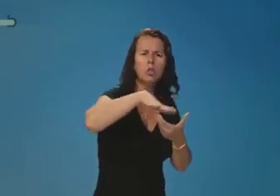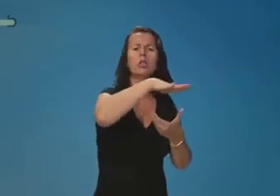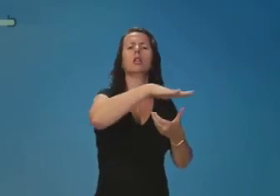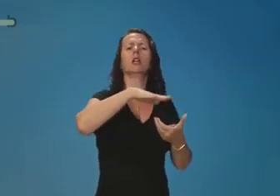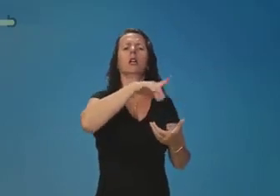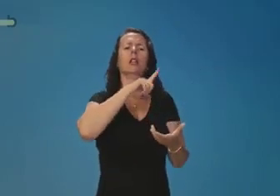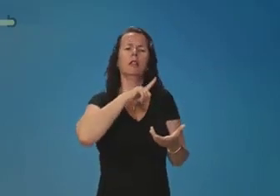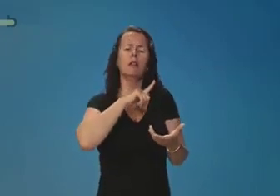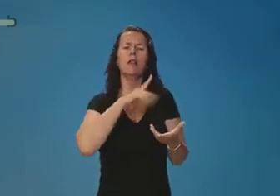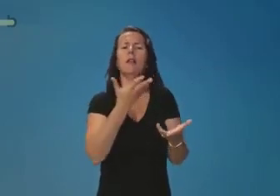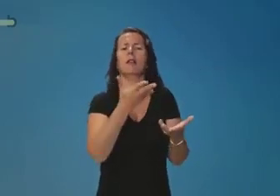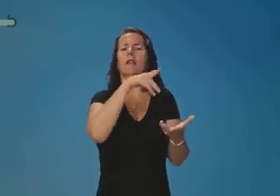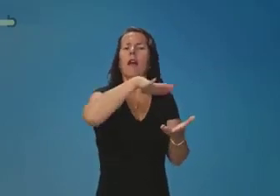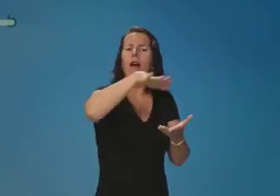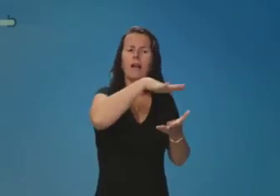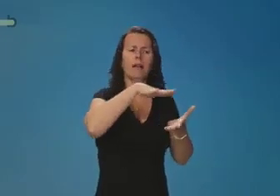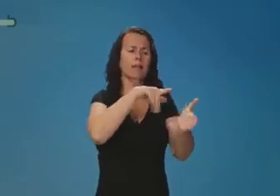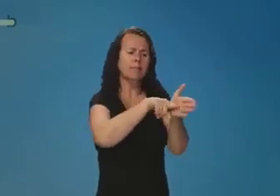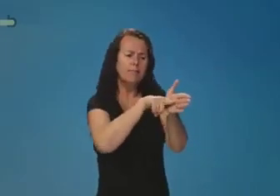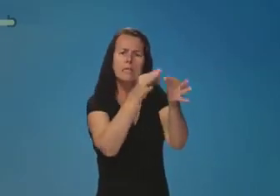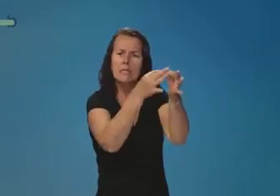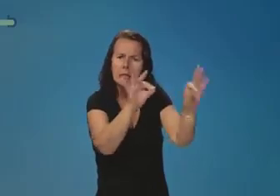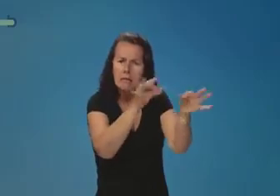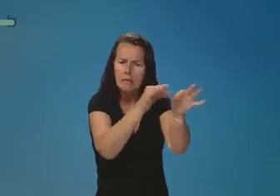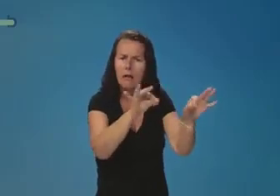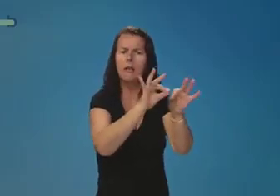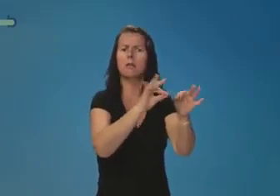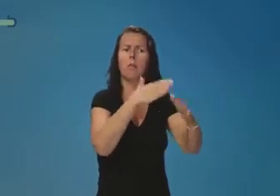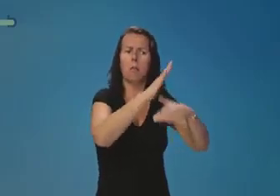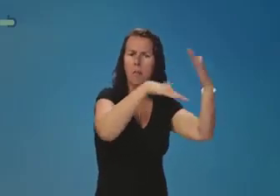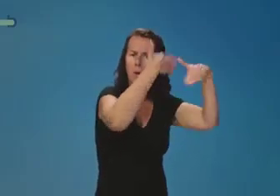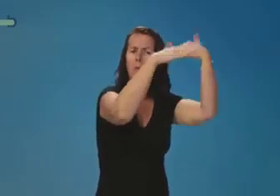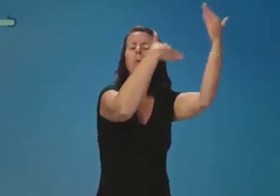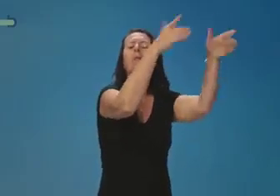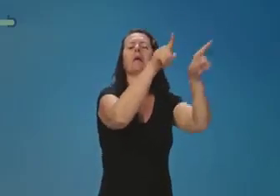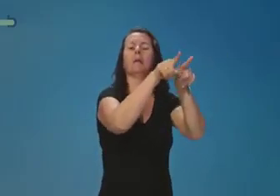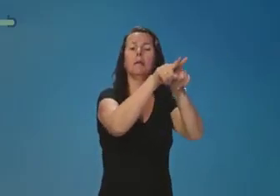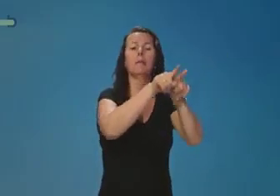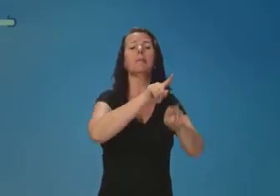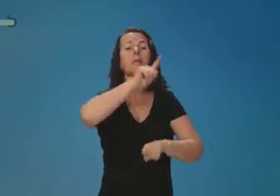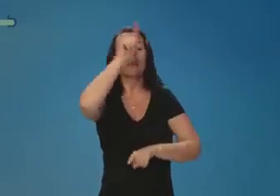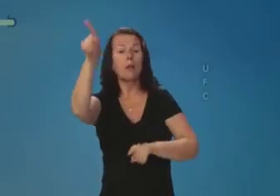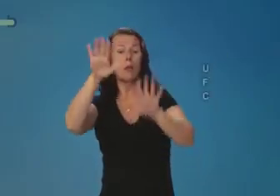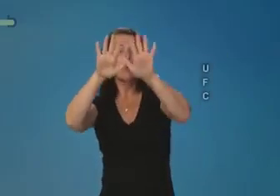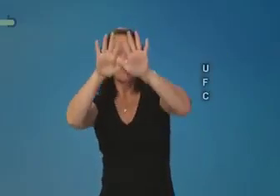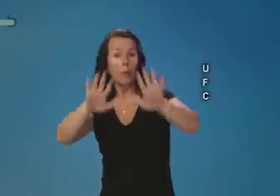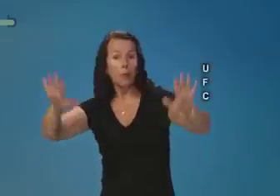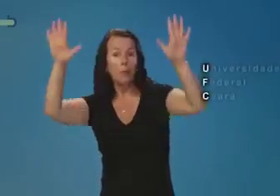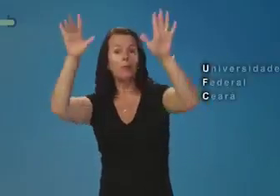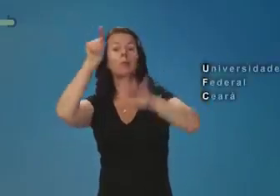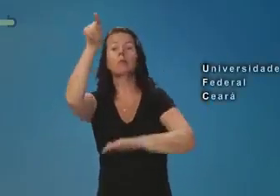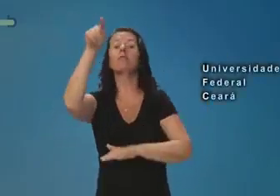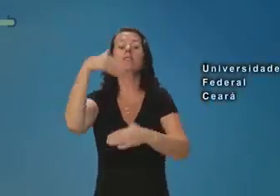desenvolvendo pesquisas na área de terminologia, da sintaxe, e também é o caso da Universidade Federal do Ceará,